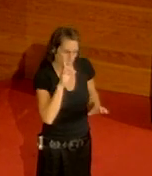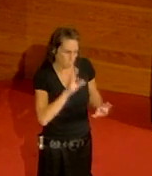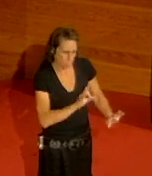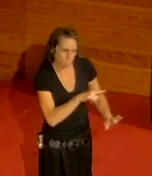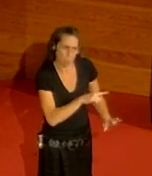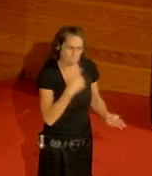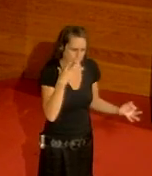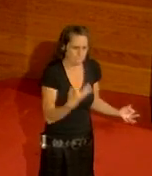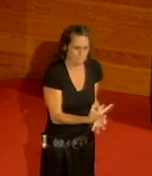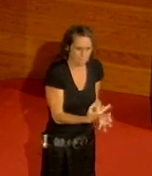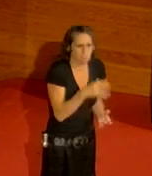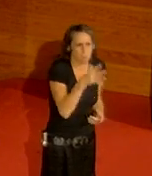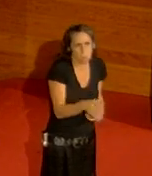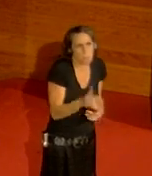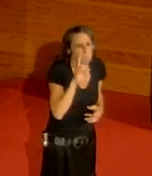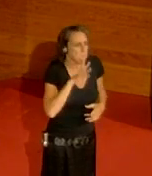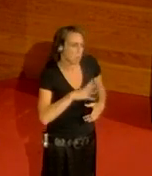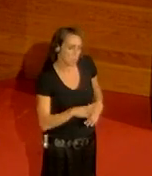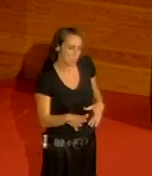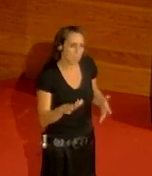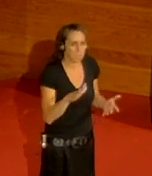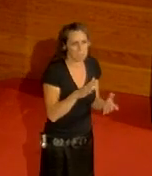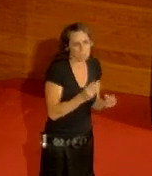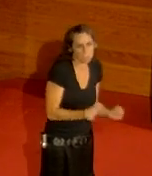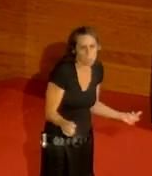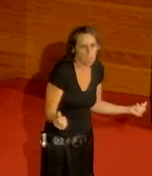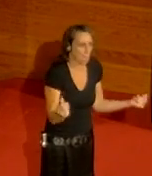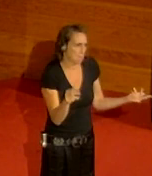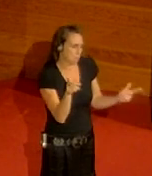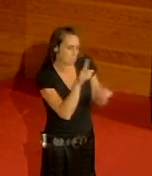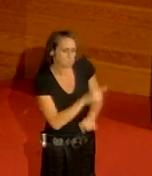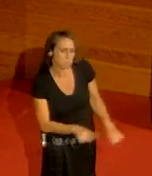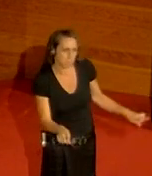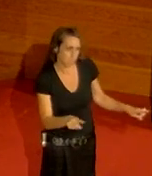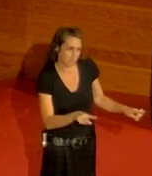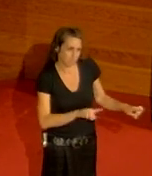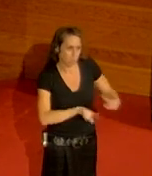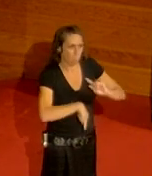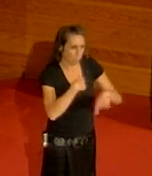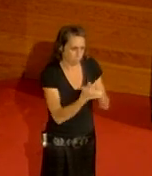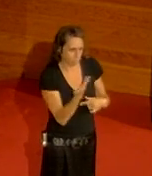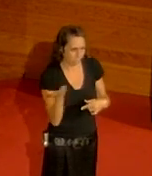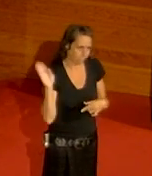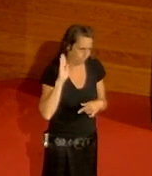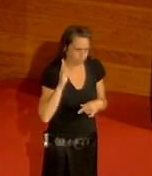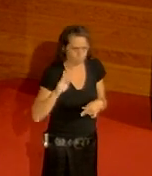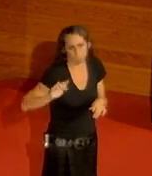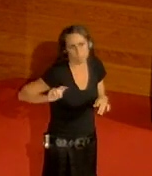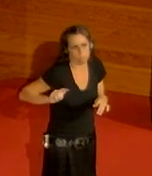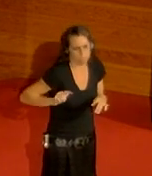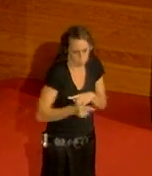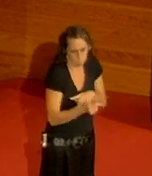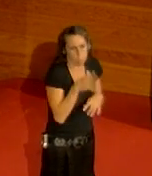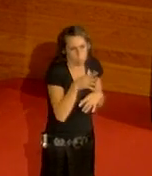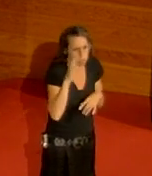más siendo más cauto y de manera más disimulada es el que el que realmente tiene una